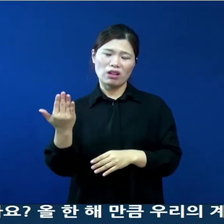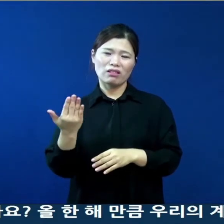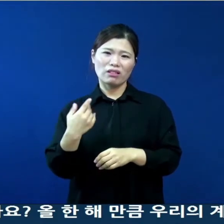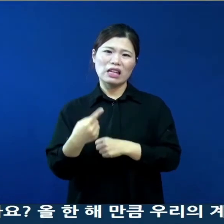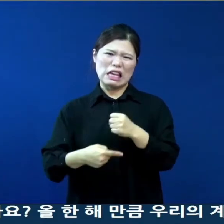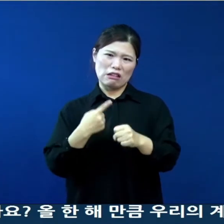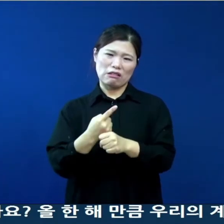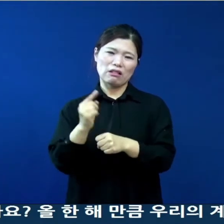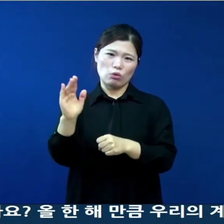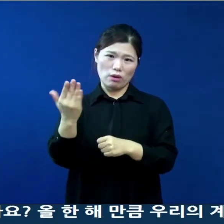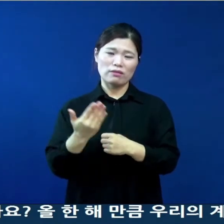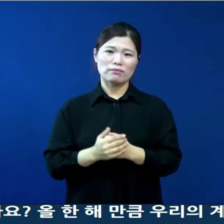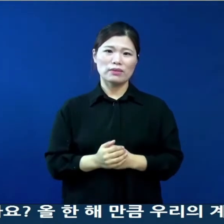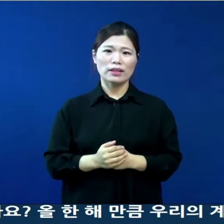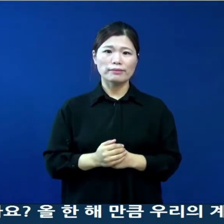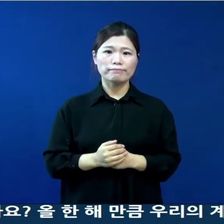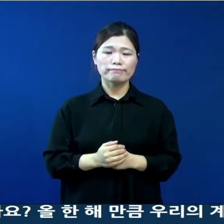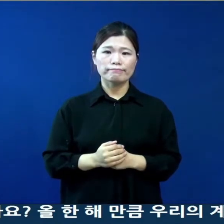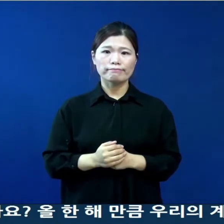없었던 것 같습니다.